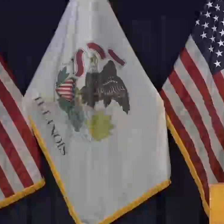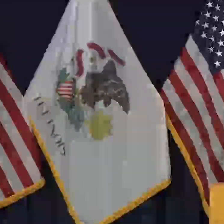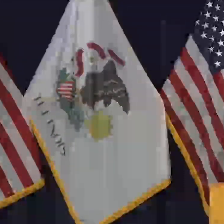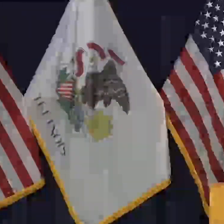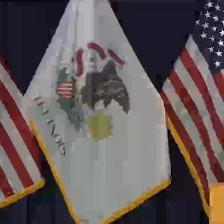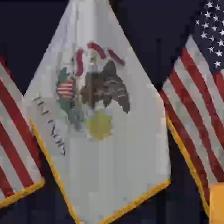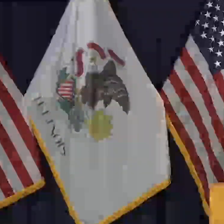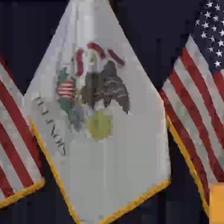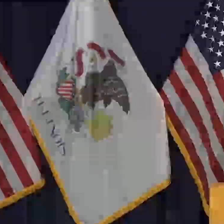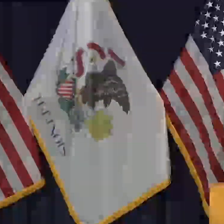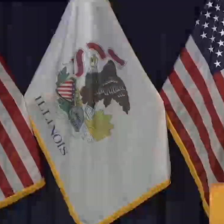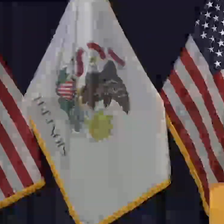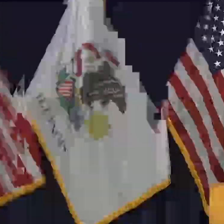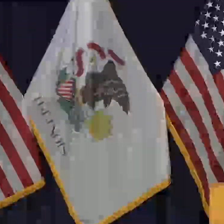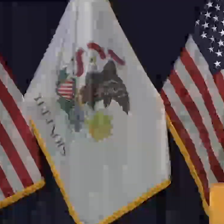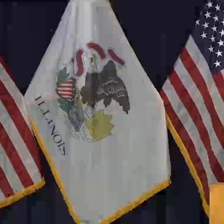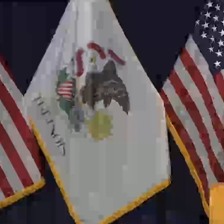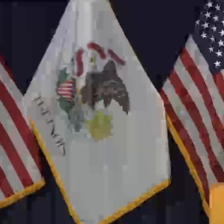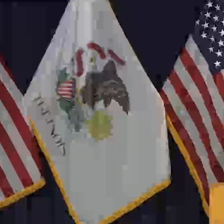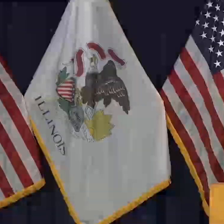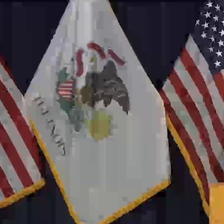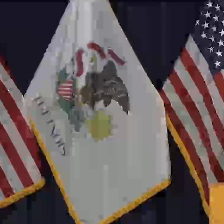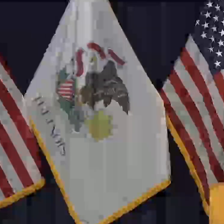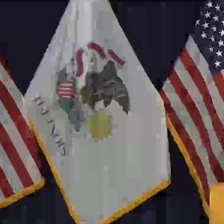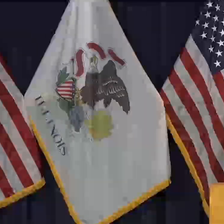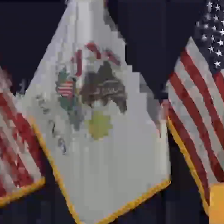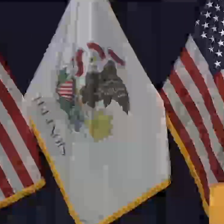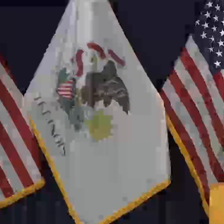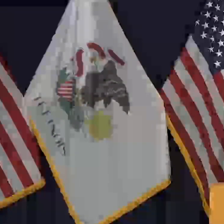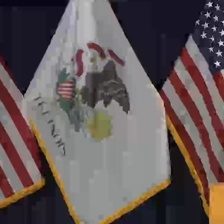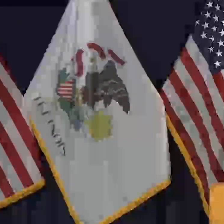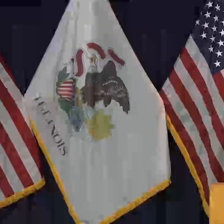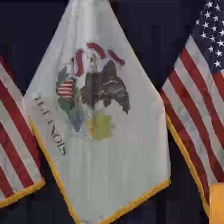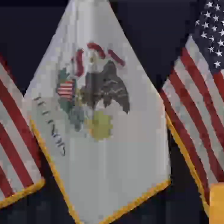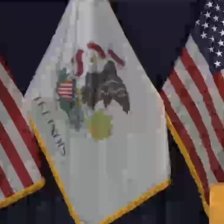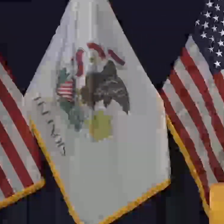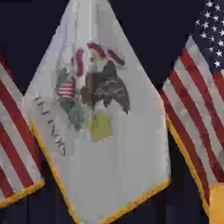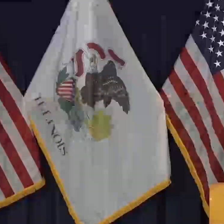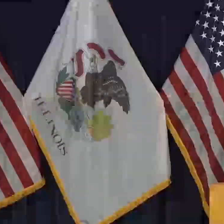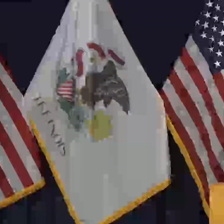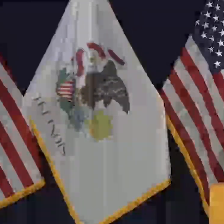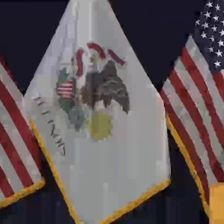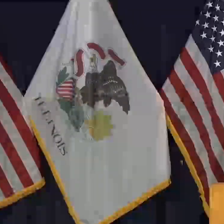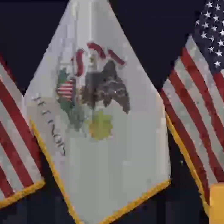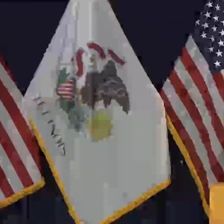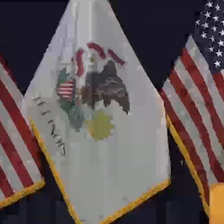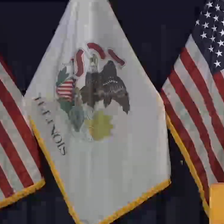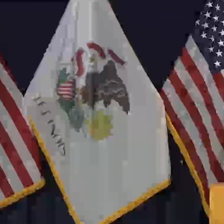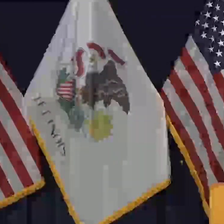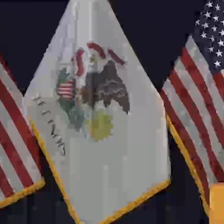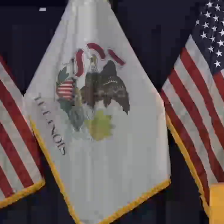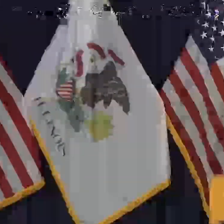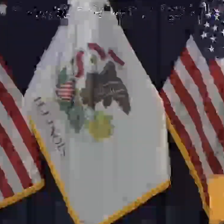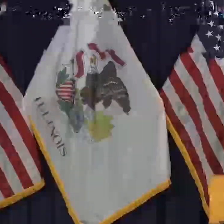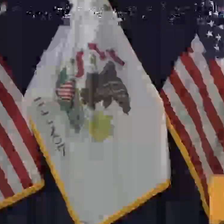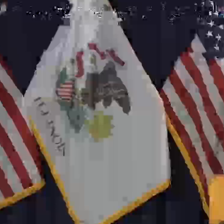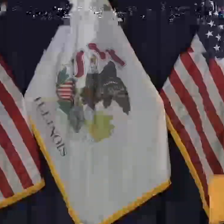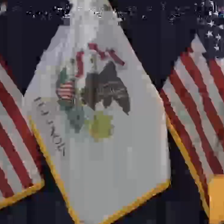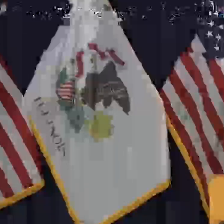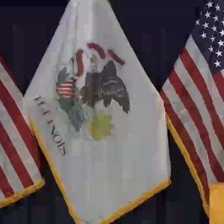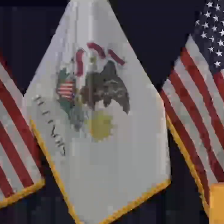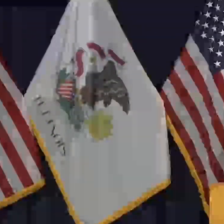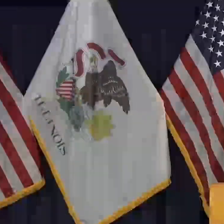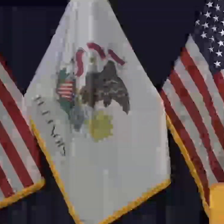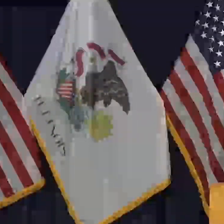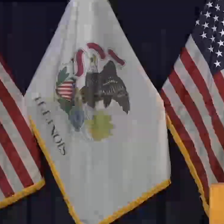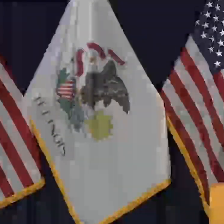Estamos aquí para ayudar y continuaremos ayudando a todos los dueños de pequeños negocios del Estado. Todo lo que tiene que